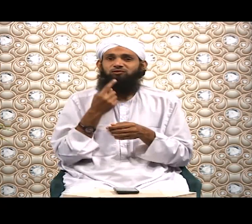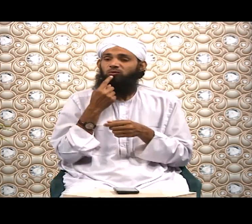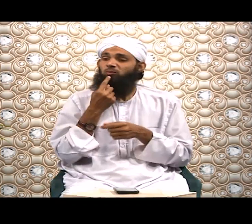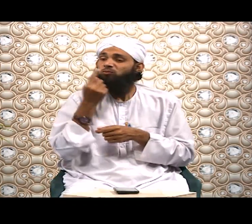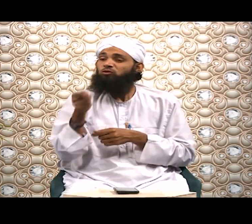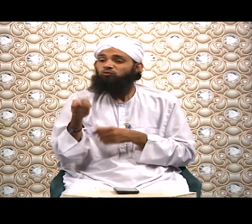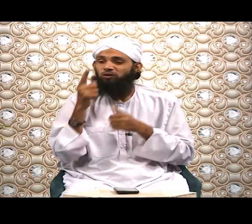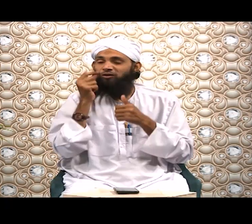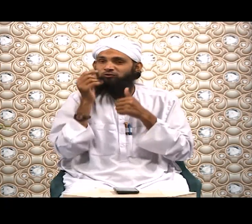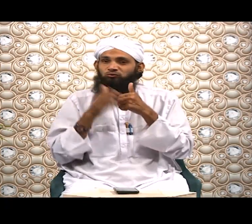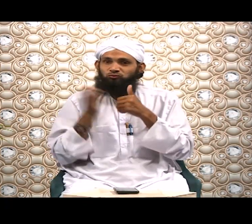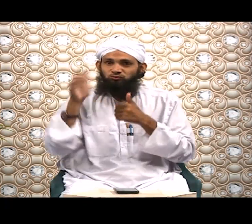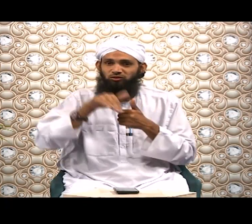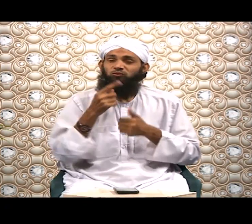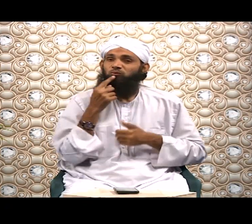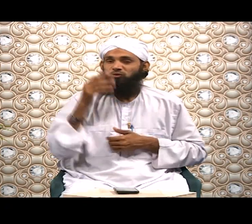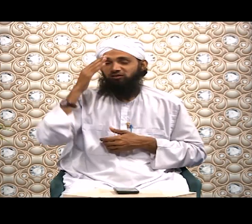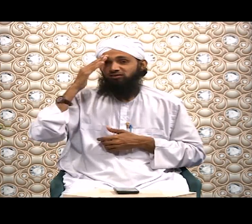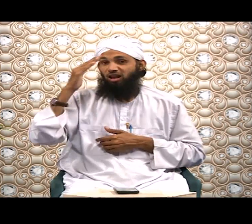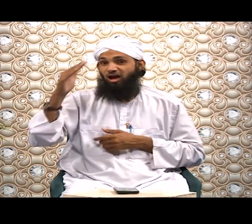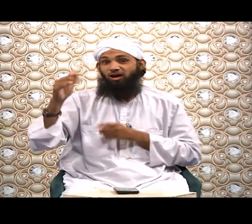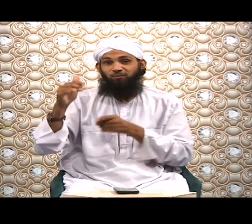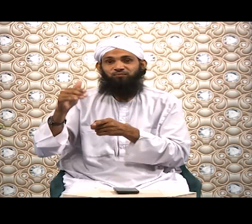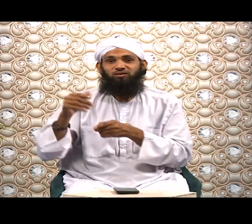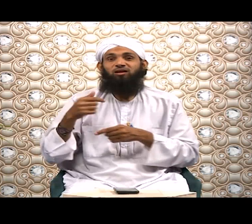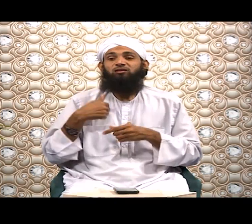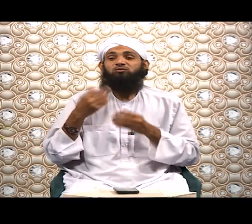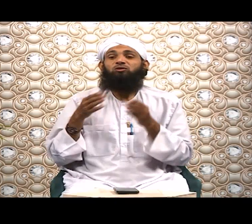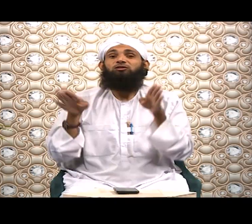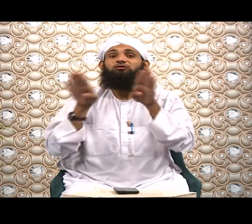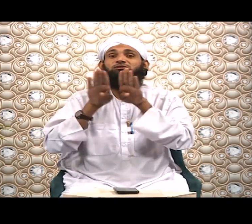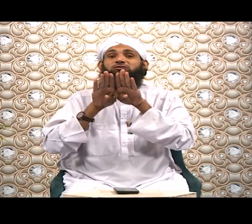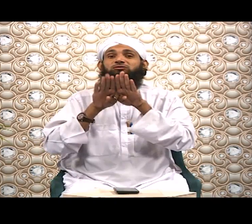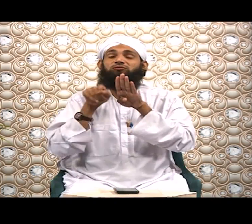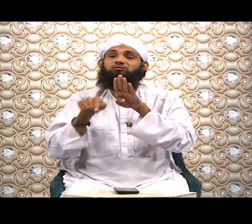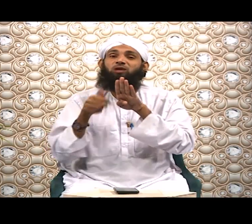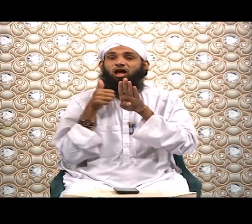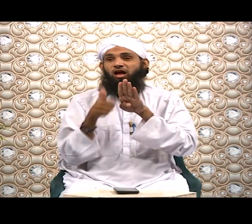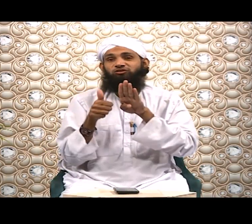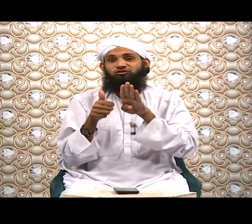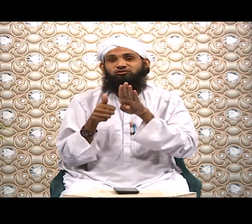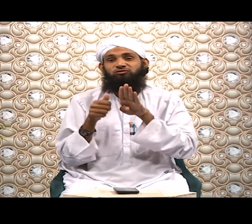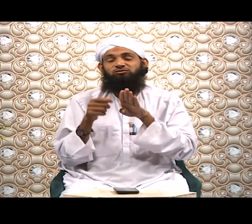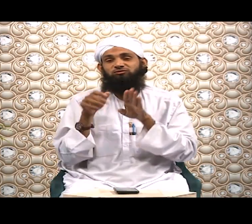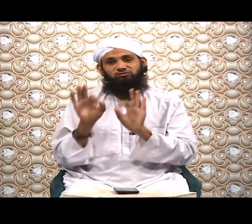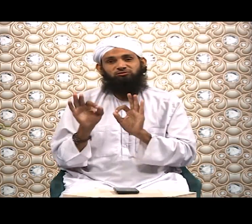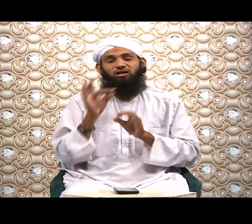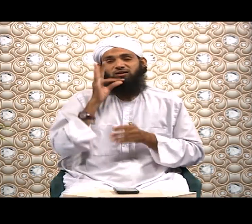تمہارے شوہر آئیں تو انہیں میرا سلام دینا اور کہنا کہ اپنے دروازے کی چوکھٹ کو باقی رکھیں۔ جب حضرت سیدنا اسماعیل علیہ